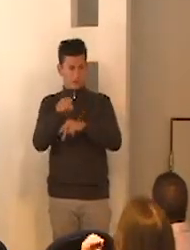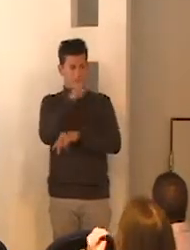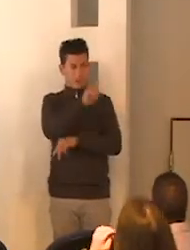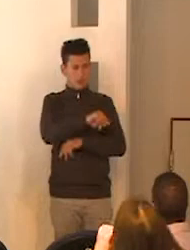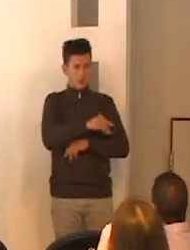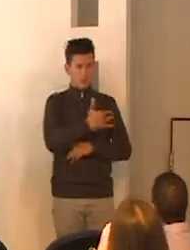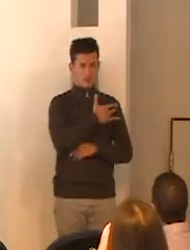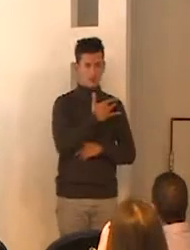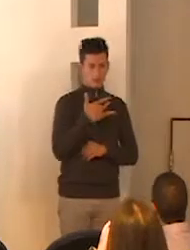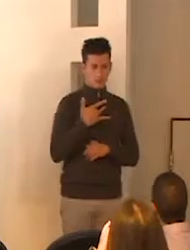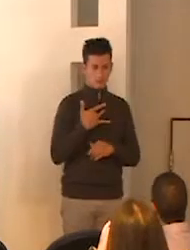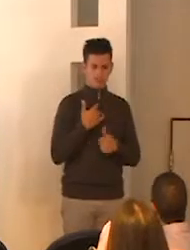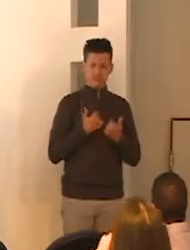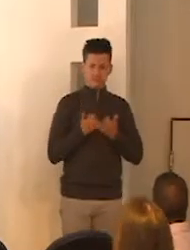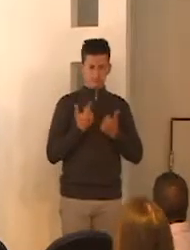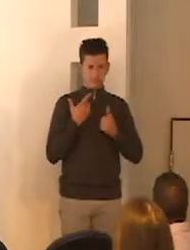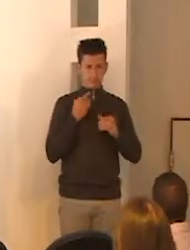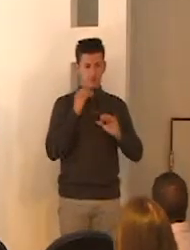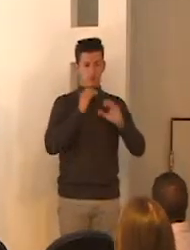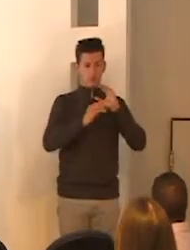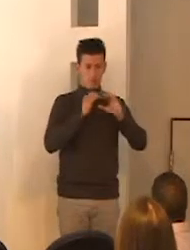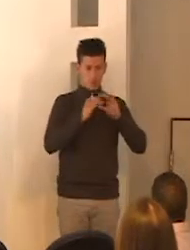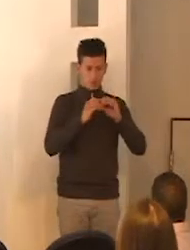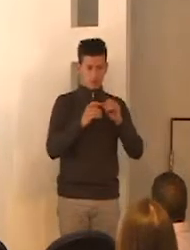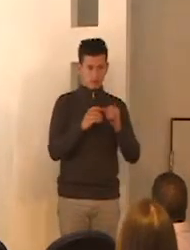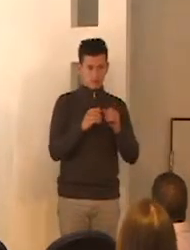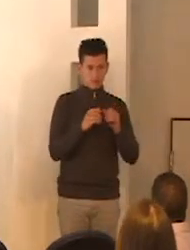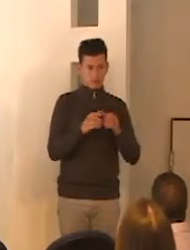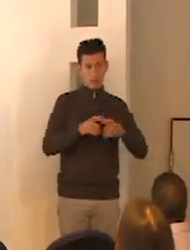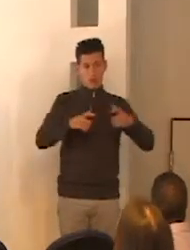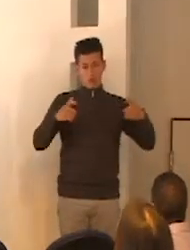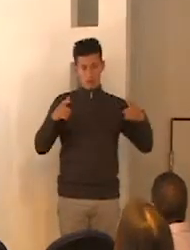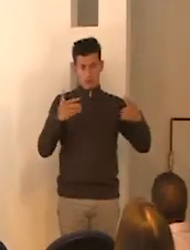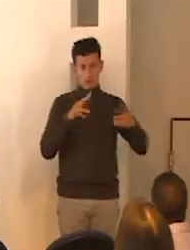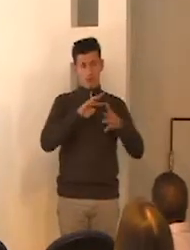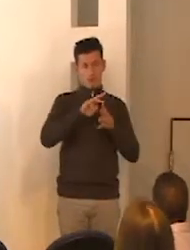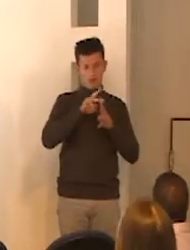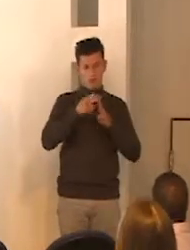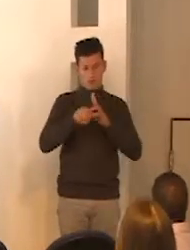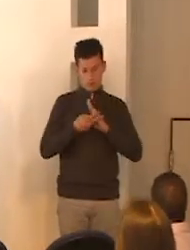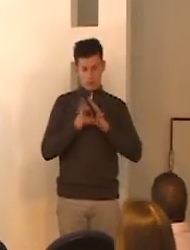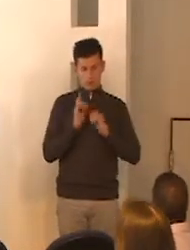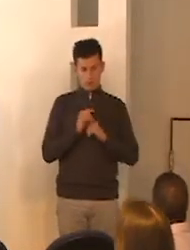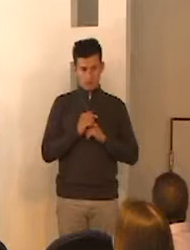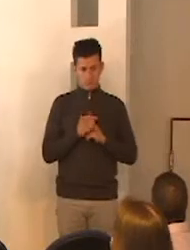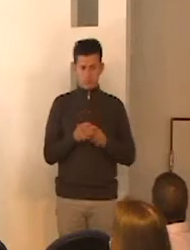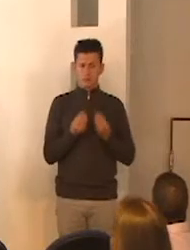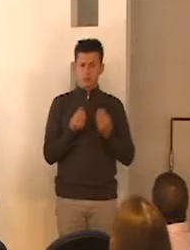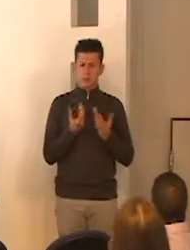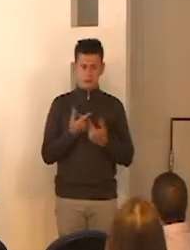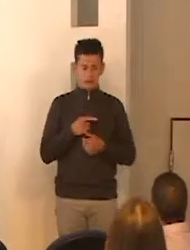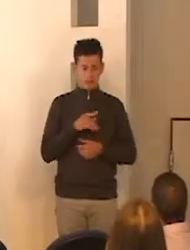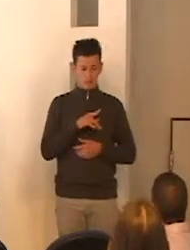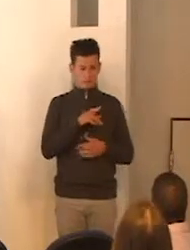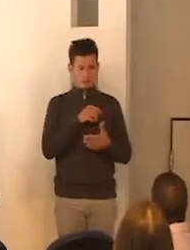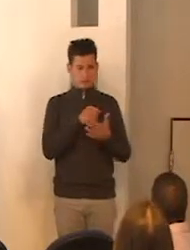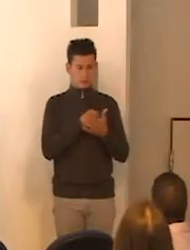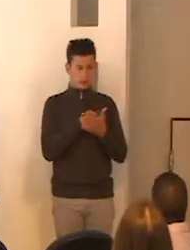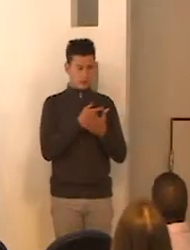la comunicación aumentativa y alternativa para de una u otra